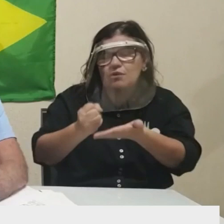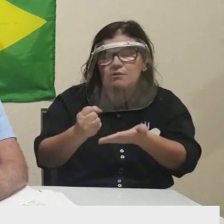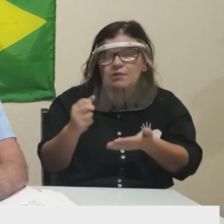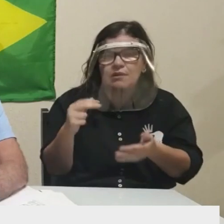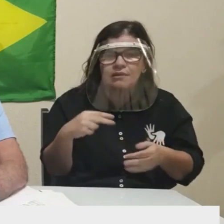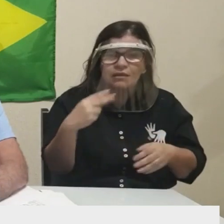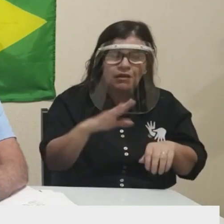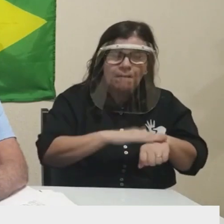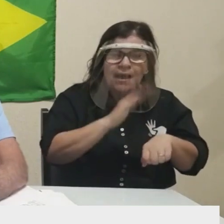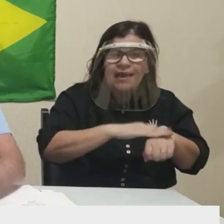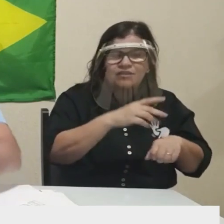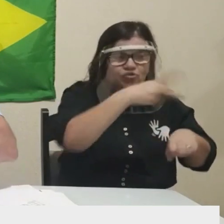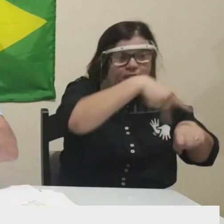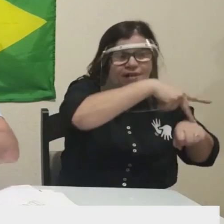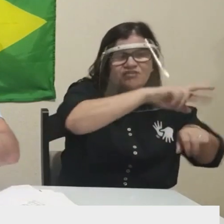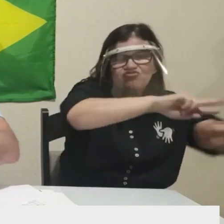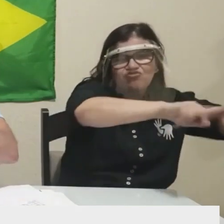nosso. Lá,